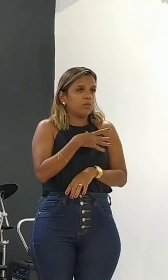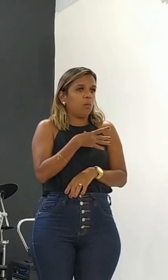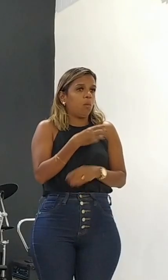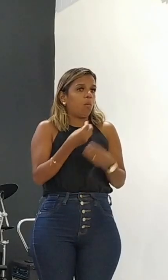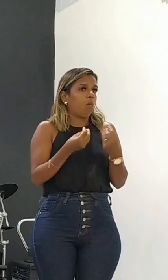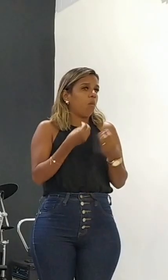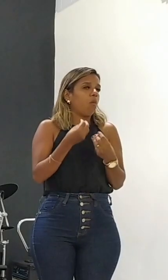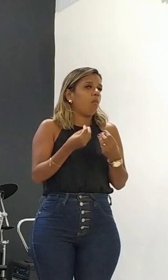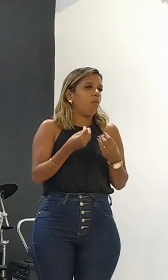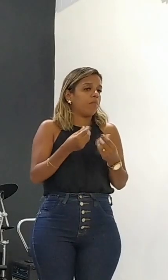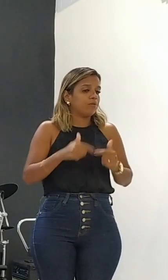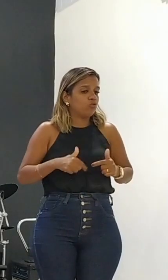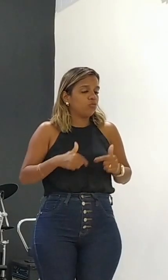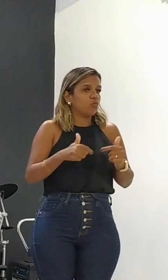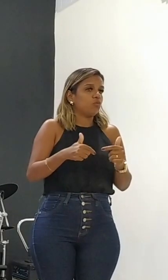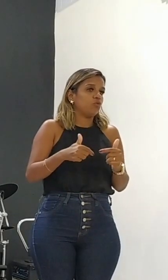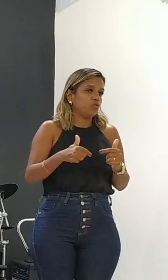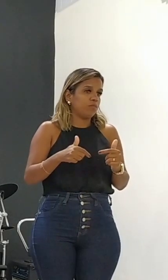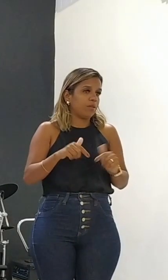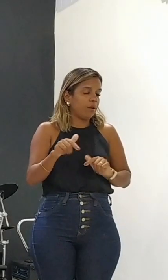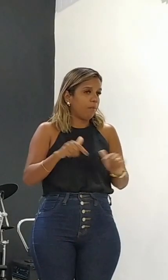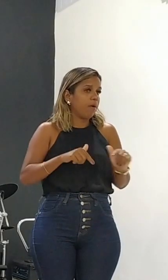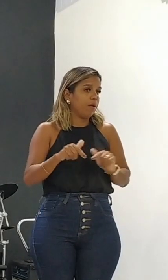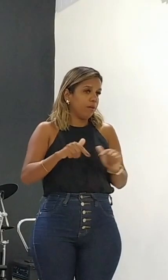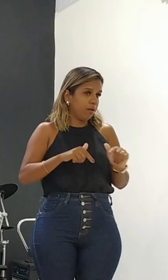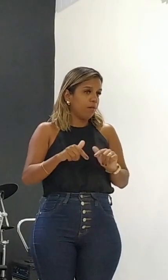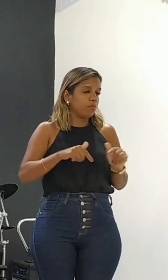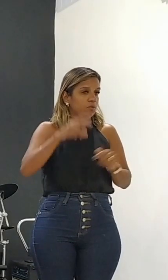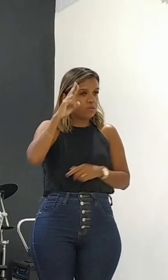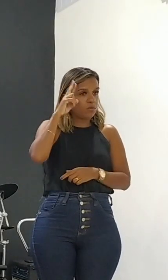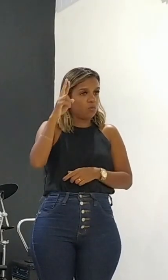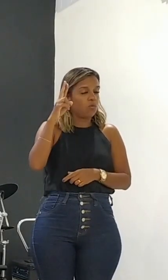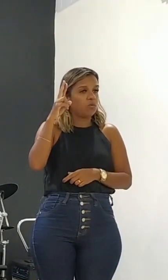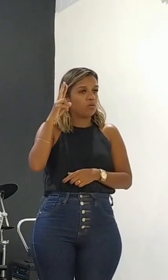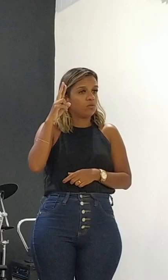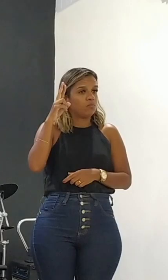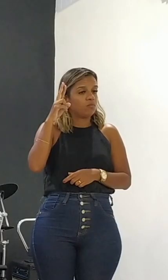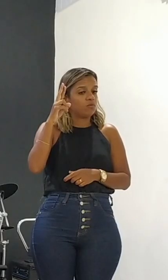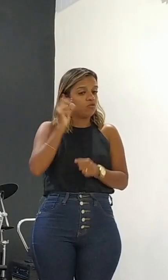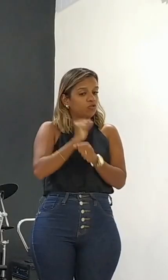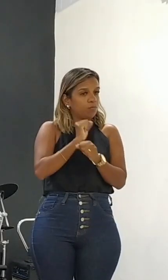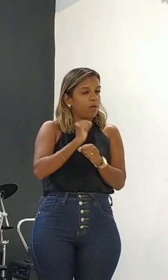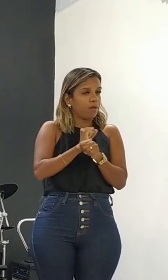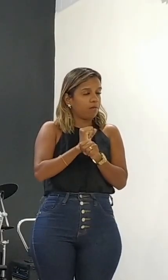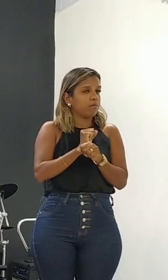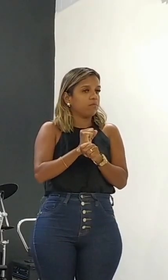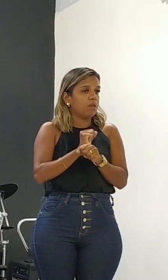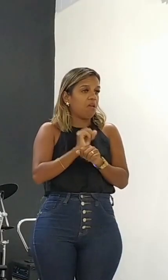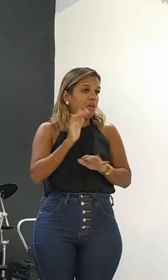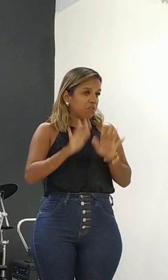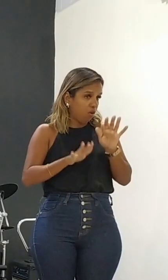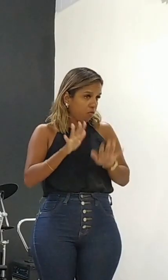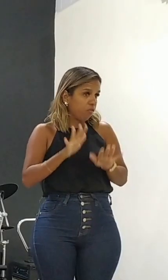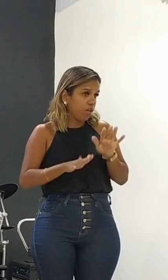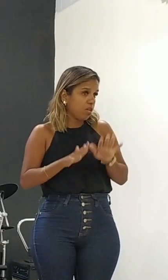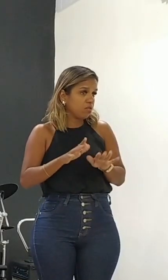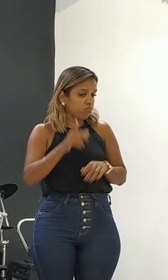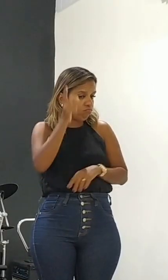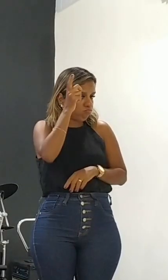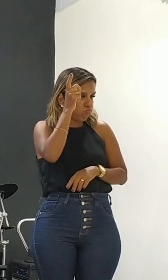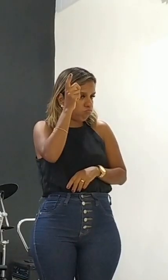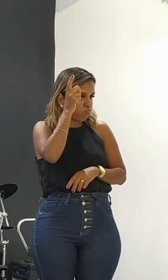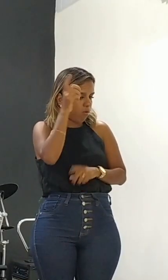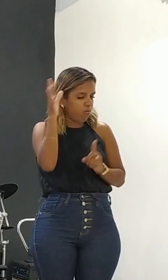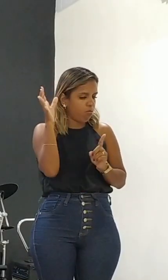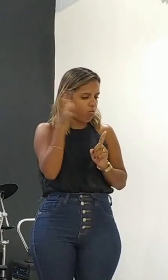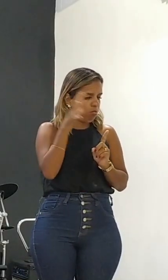e partir para fazer a obra que Deus espera que nós façamos. Talvez Satanás ele vai soprar nos nossos ouvidos e